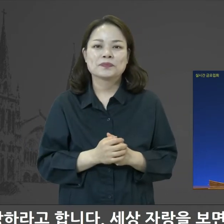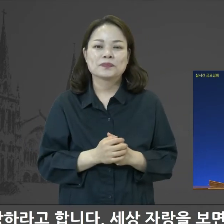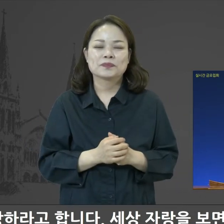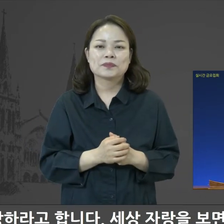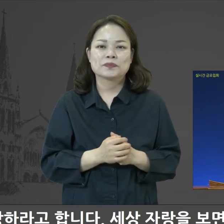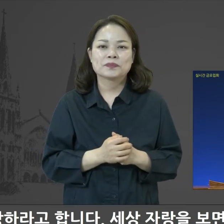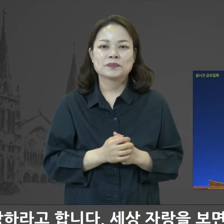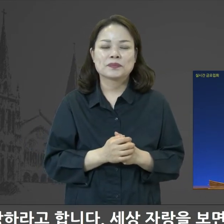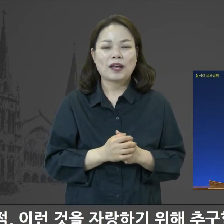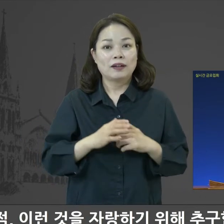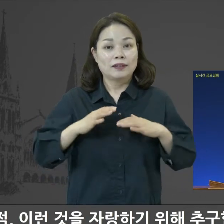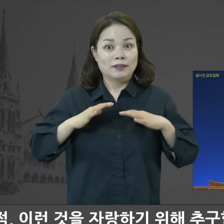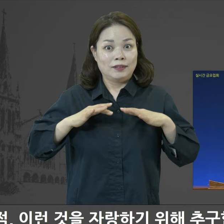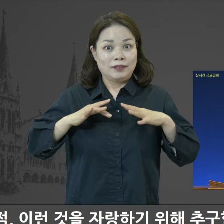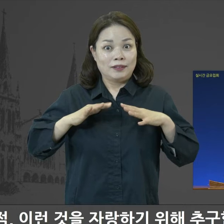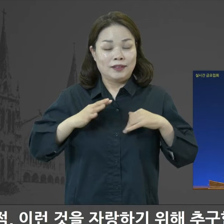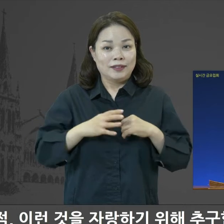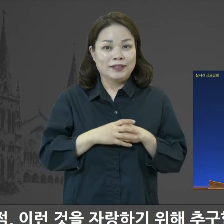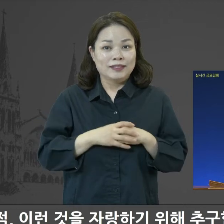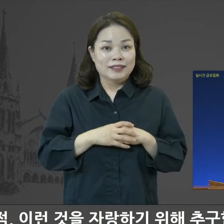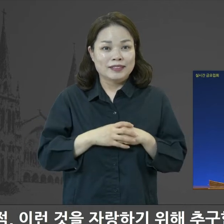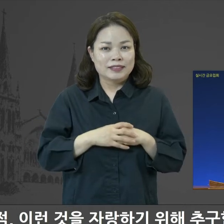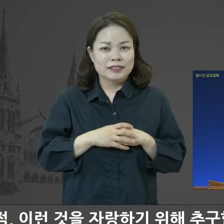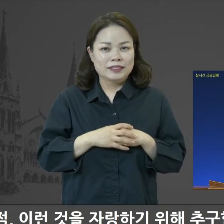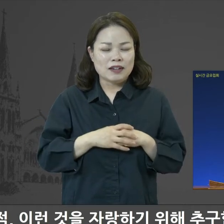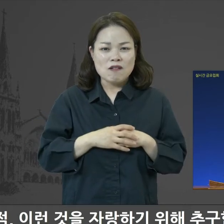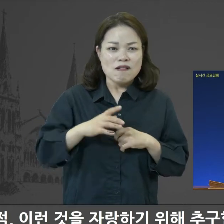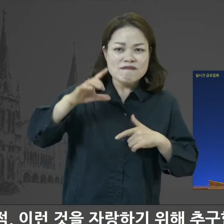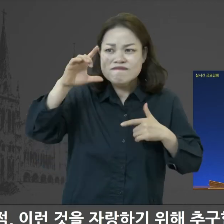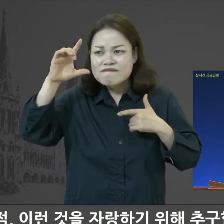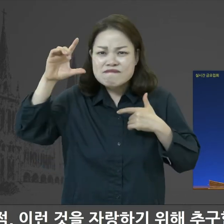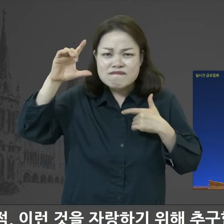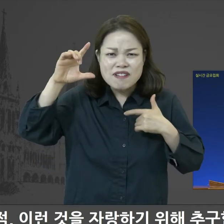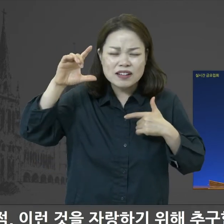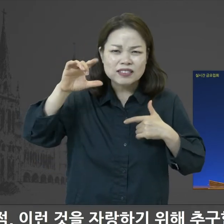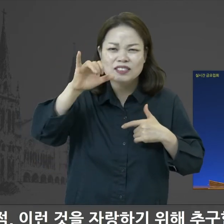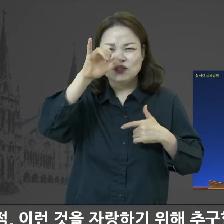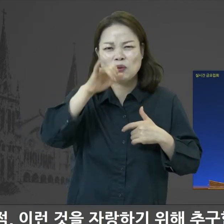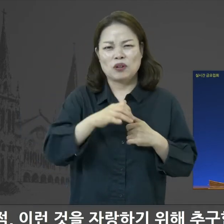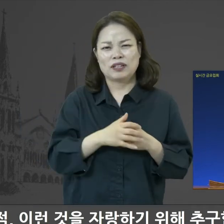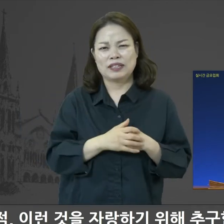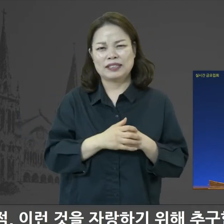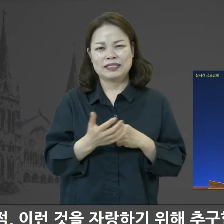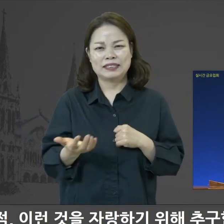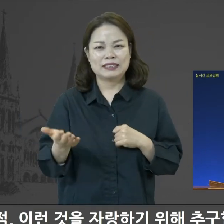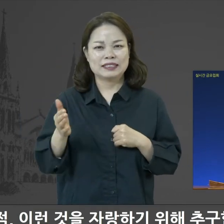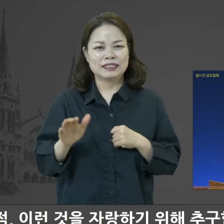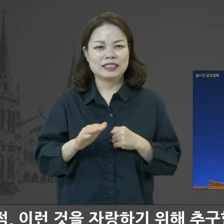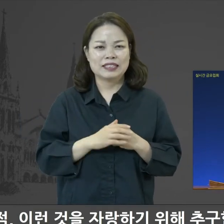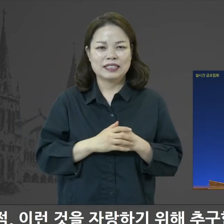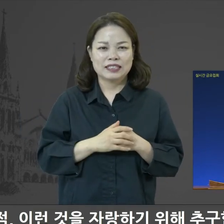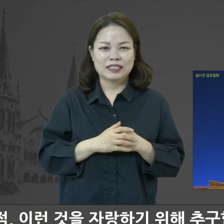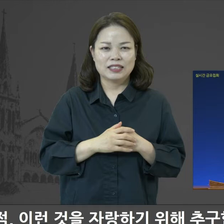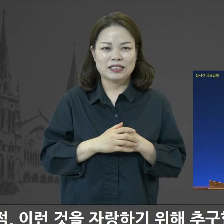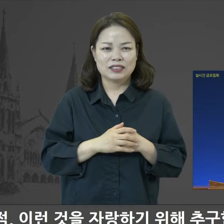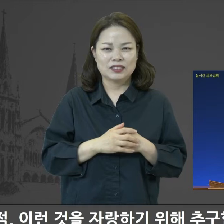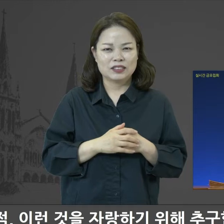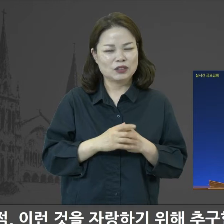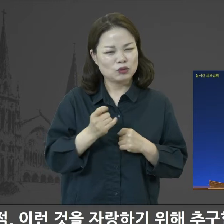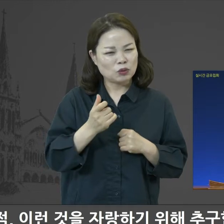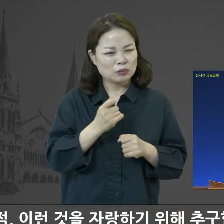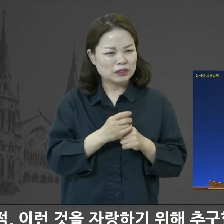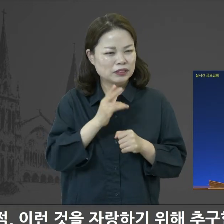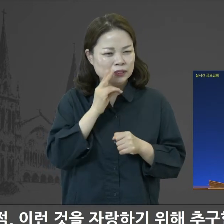이게 또 이 자랑도요, 막 들이대면서 자랑하는 사람도 있어요. 근데 이제 그것도 좀 수가 높은